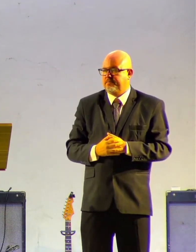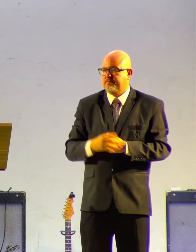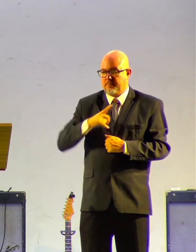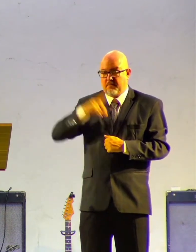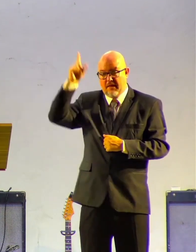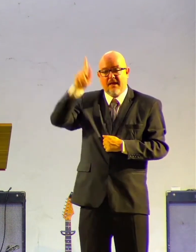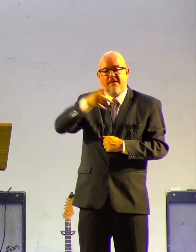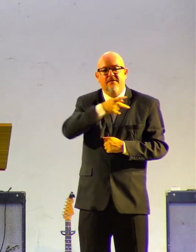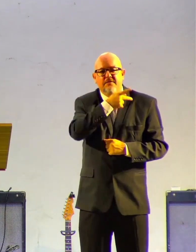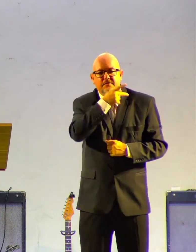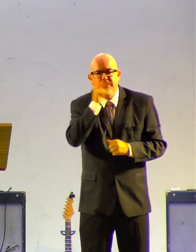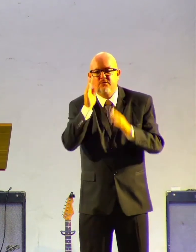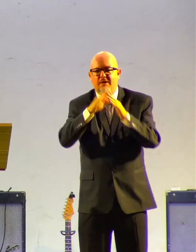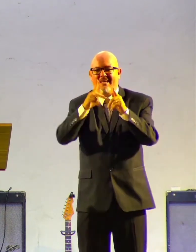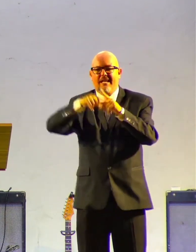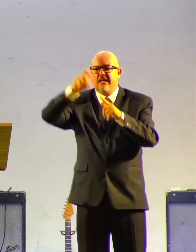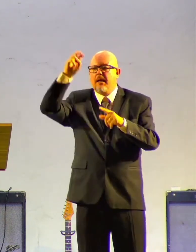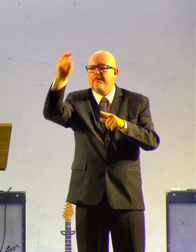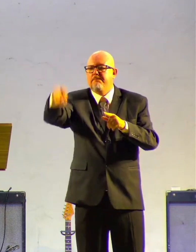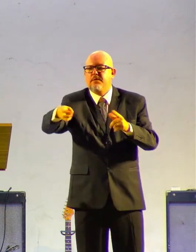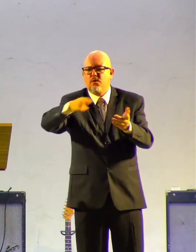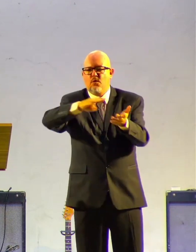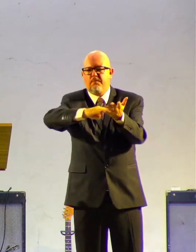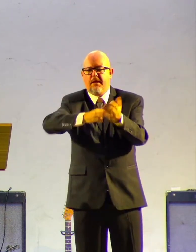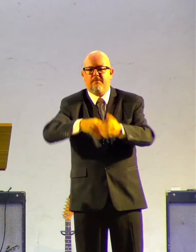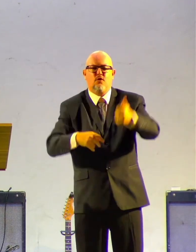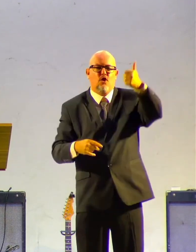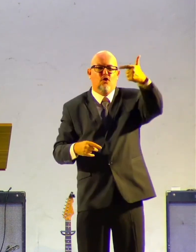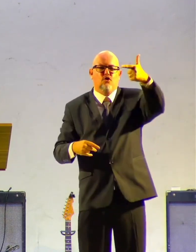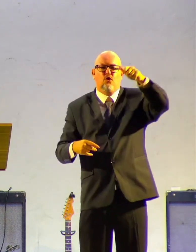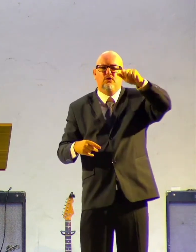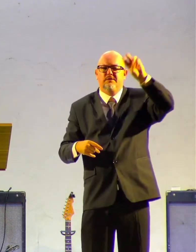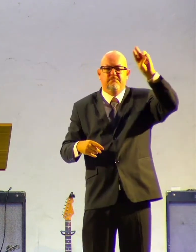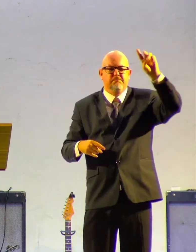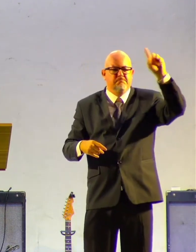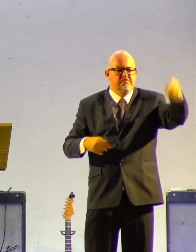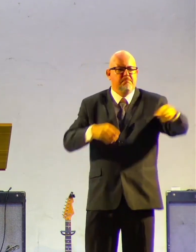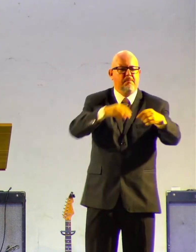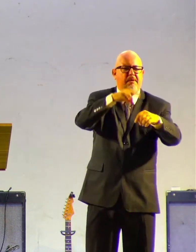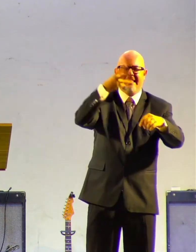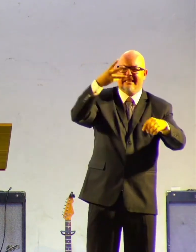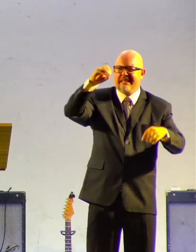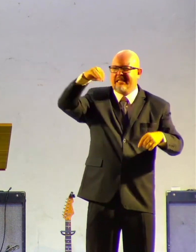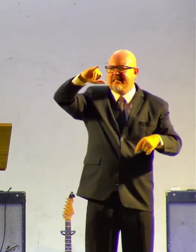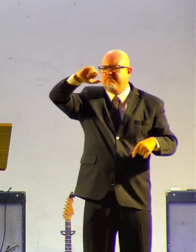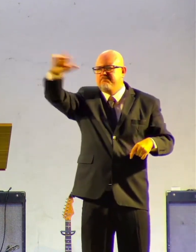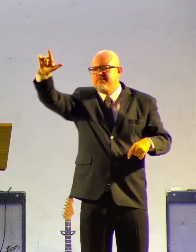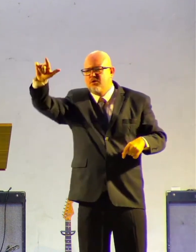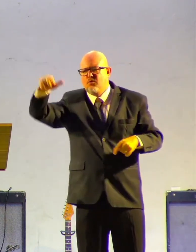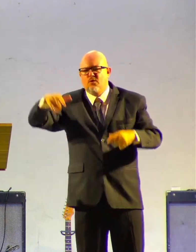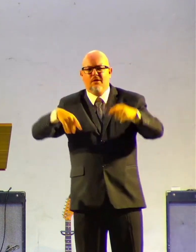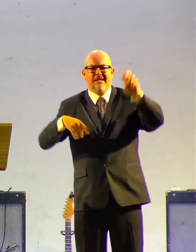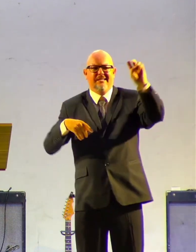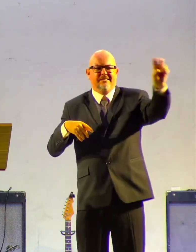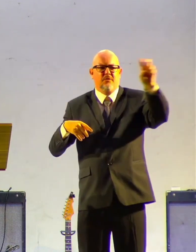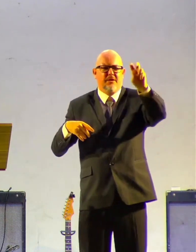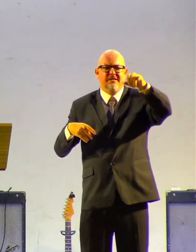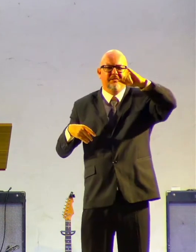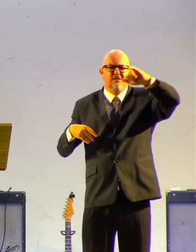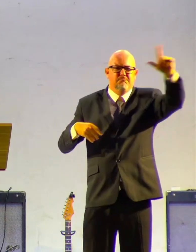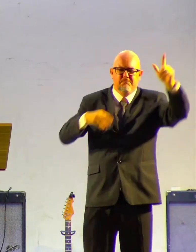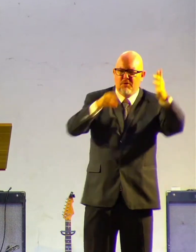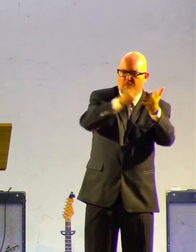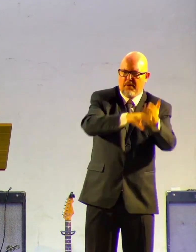Estivemos lá visitando igrejas de 5 mil membros, de 12 mil membros, de 30 mil membros, de 55 mil